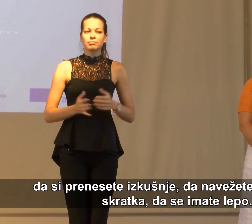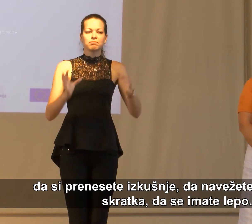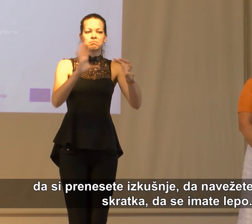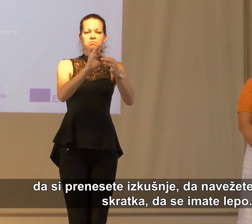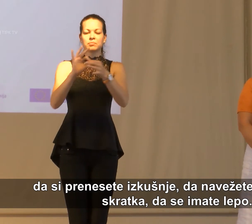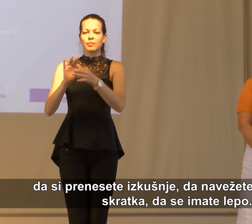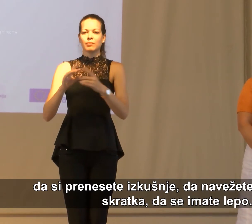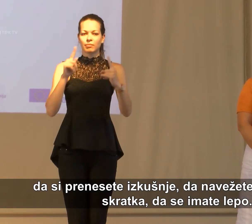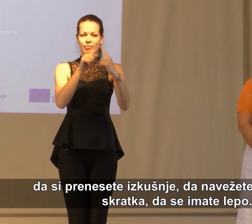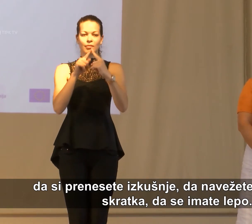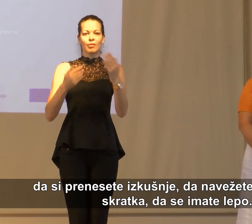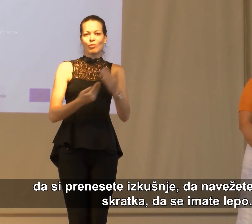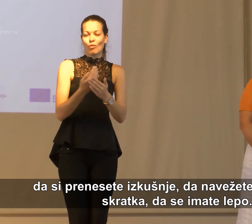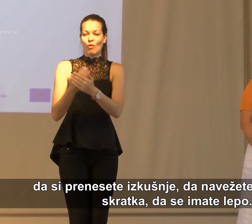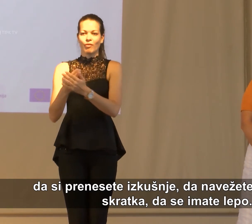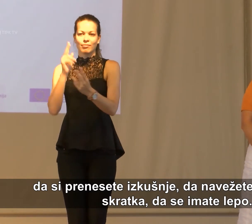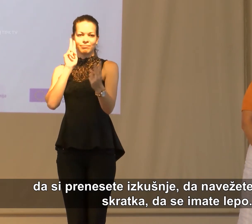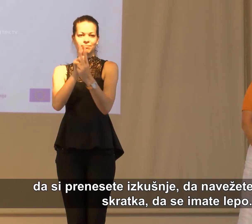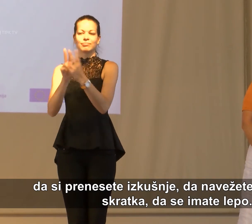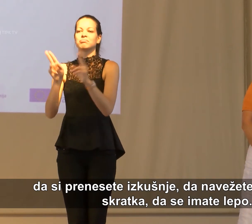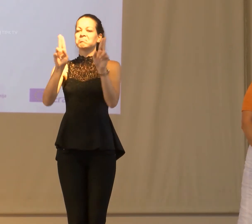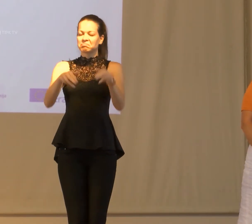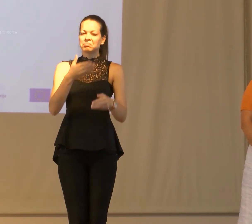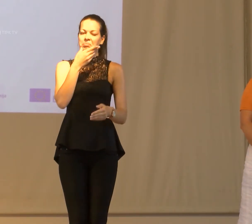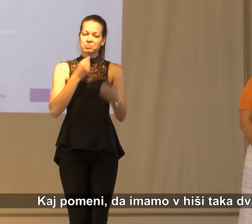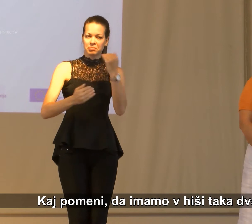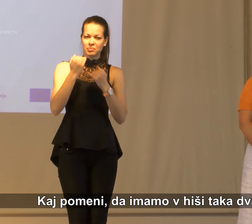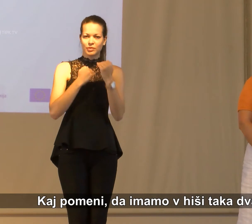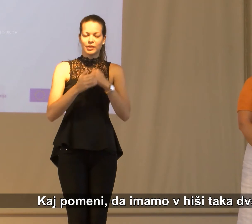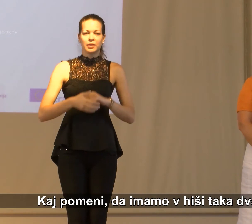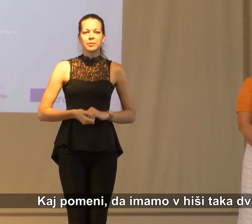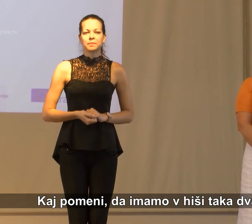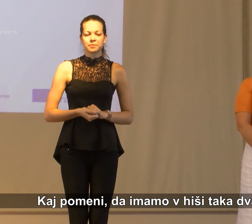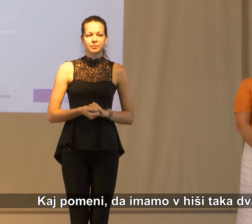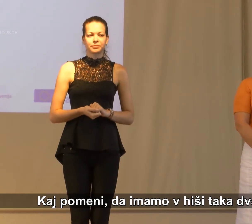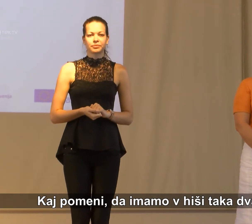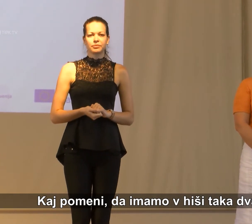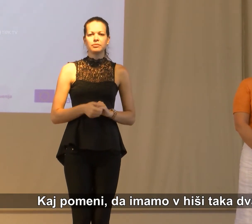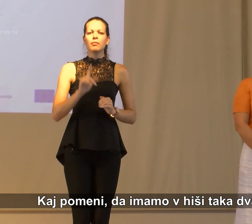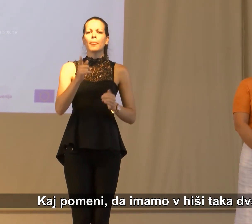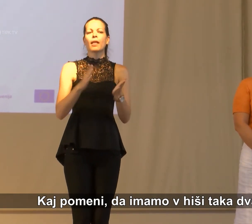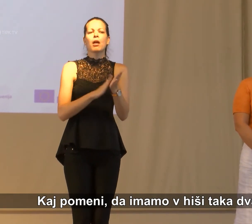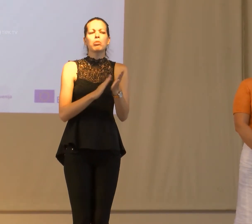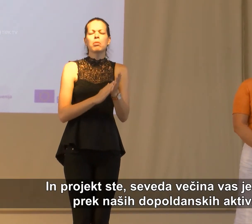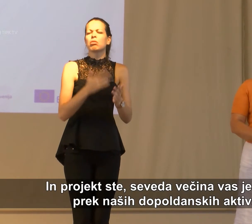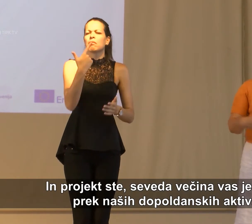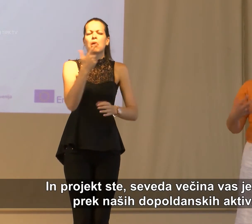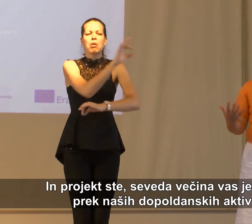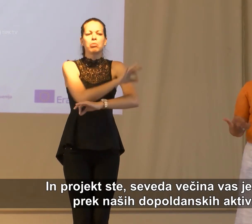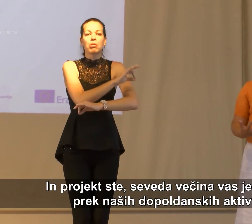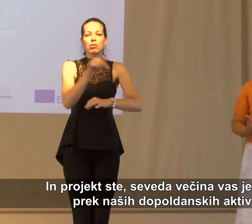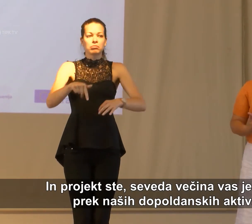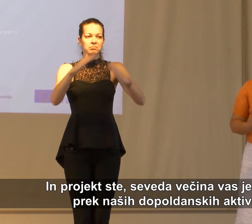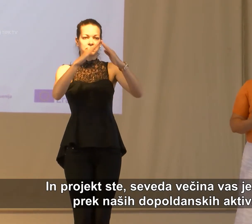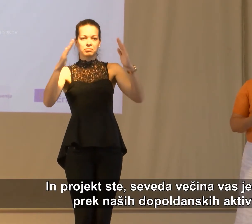navežete nove stike, skratka, da se imate lepo. Kaj pomeni, da imamo v hiši taka dva projekta in projekt